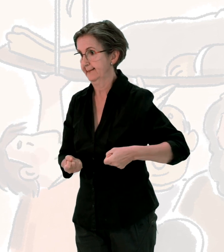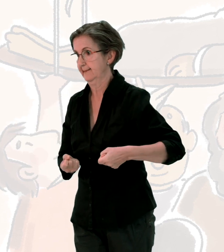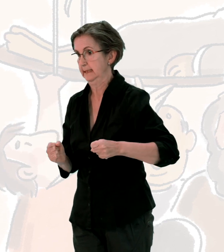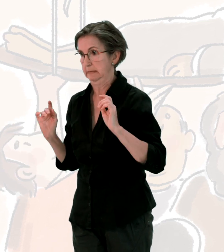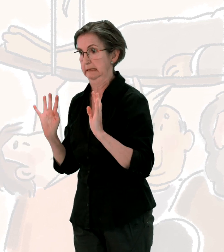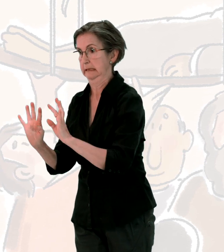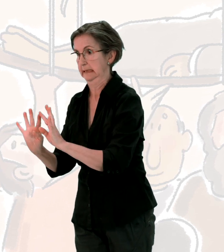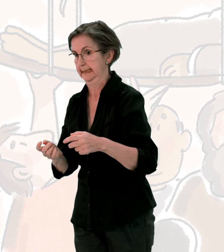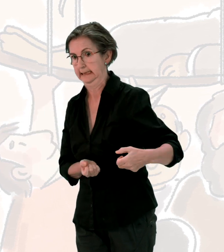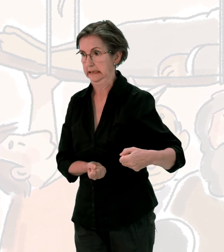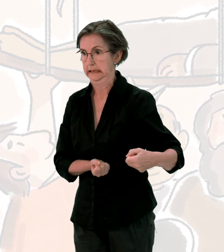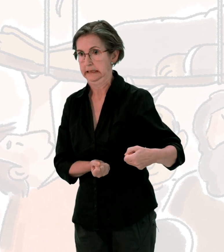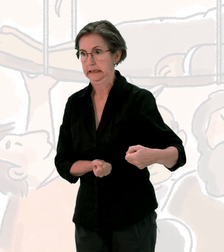Mais, à cause de la foule,